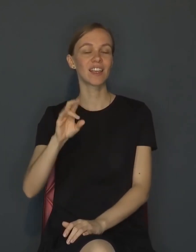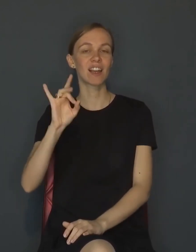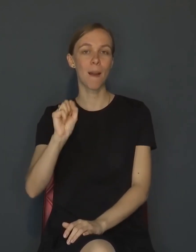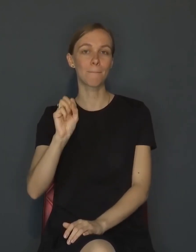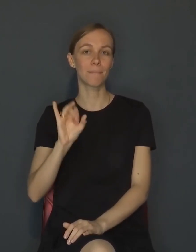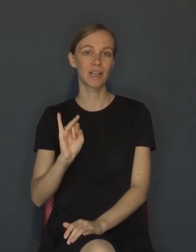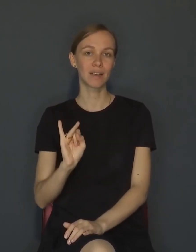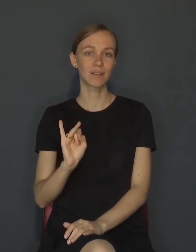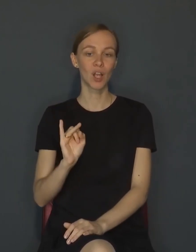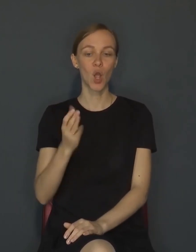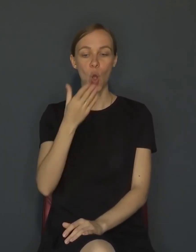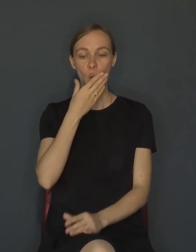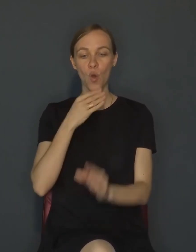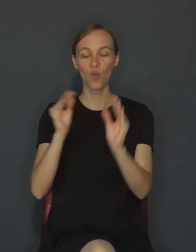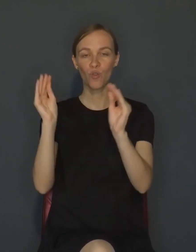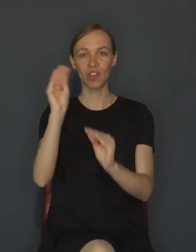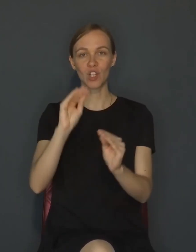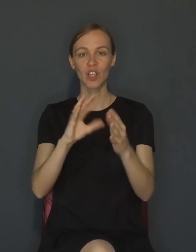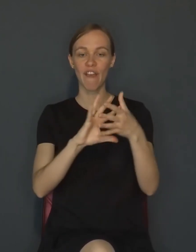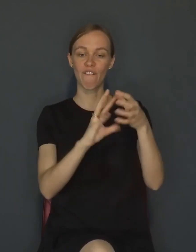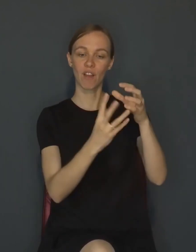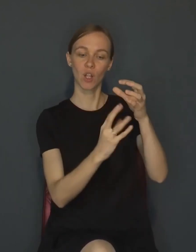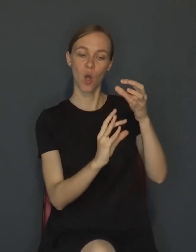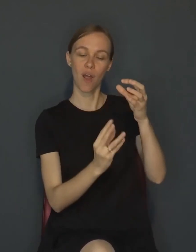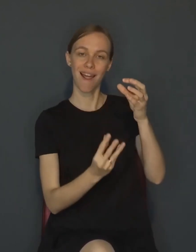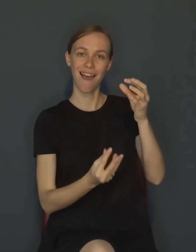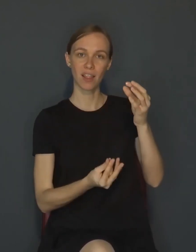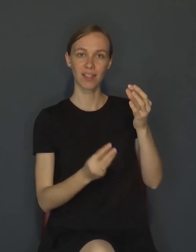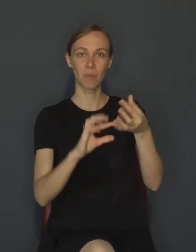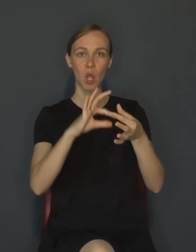увінченими виноградними лозами.